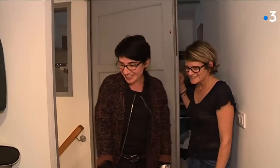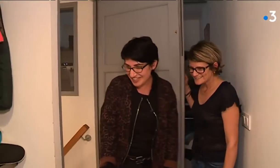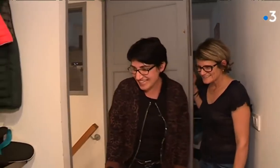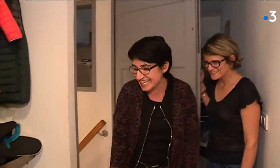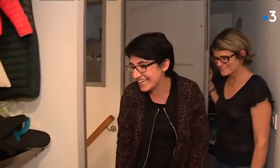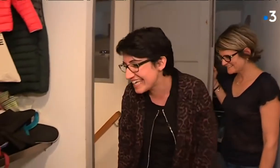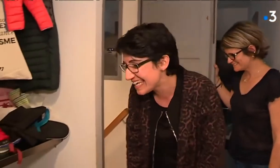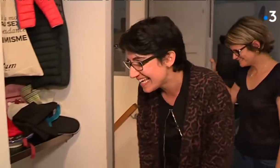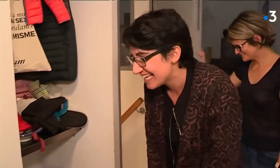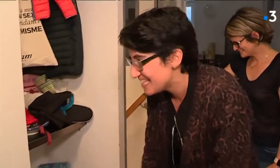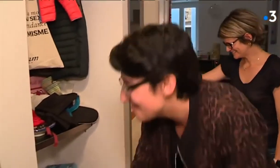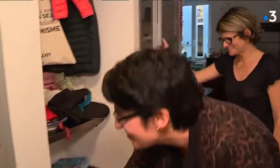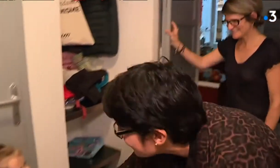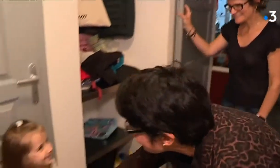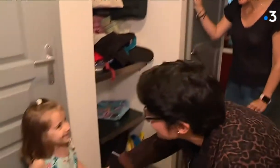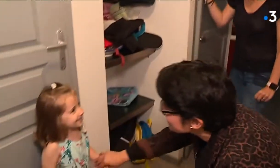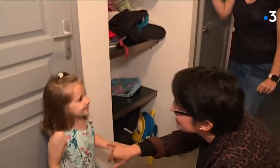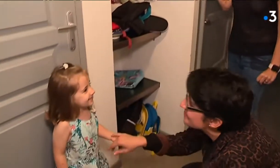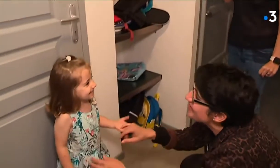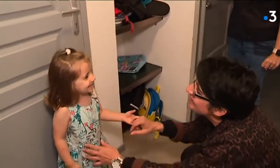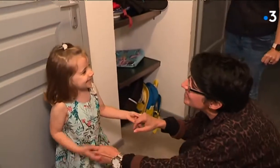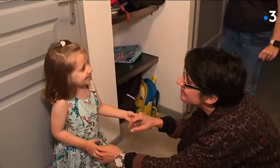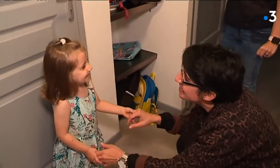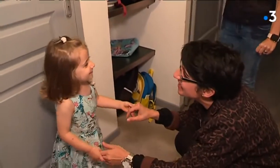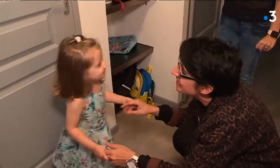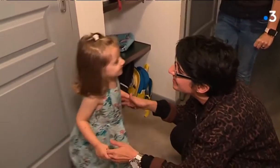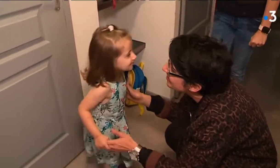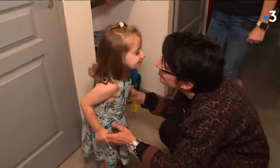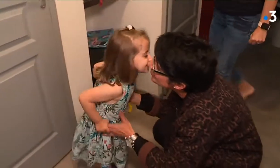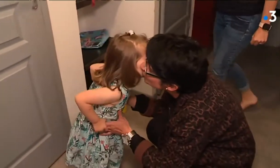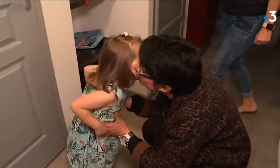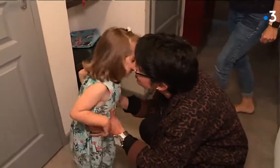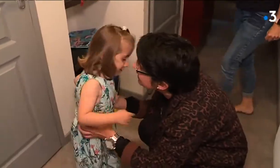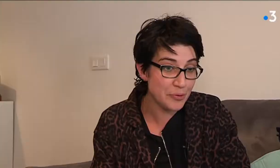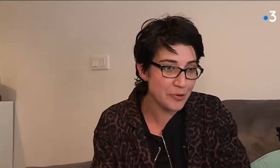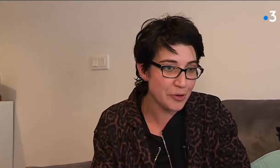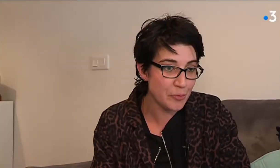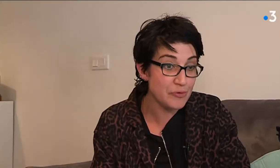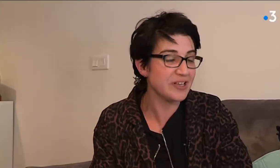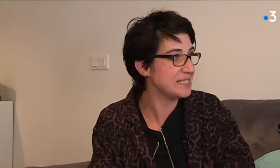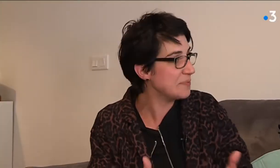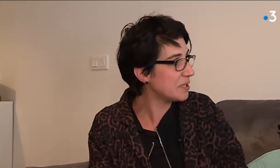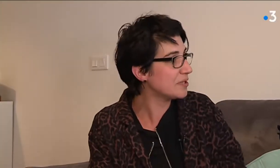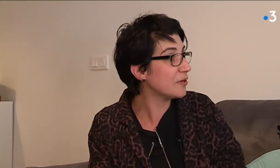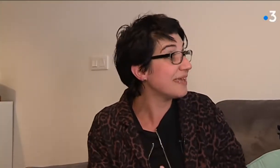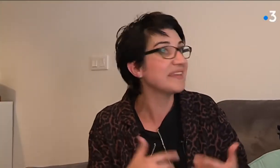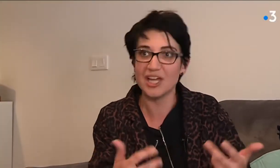avec les bébés. Pour sa maman, c'est un échange inespéré. Elle peut plus facilement